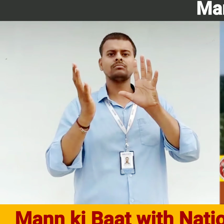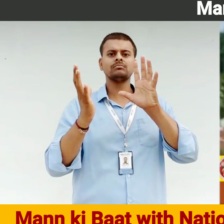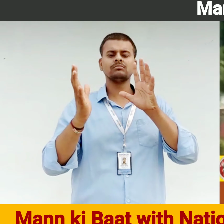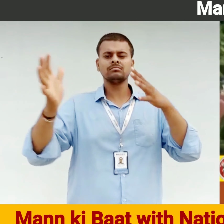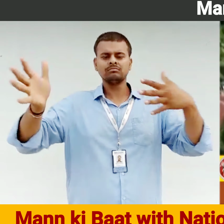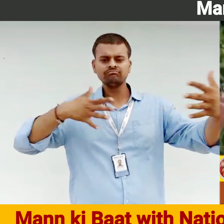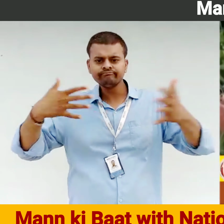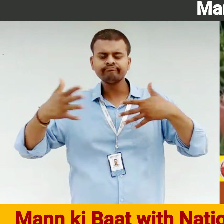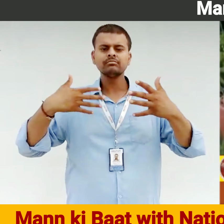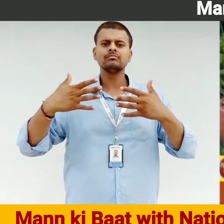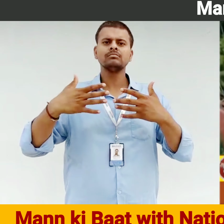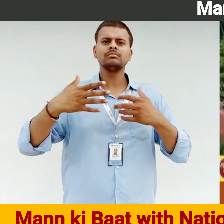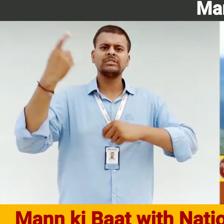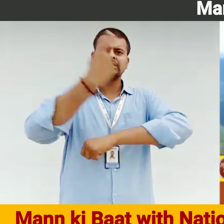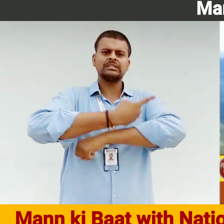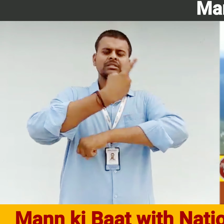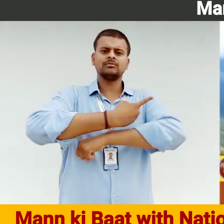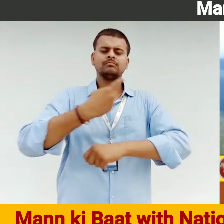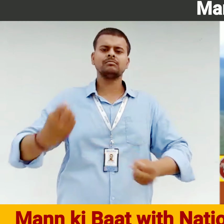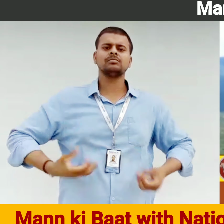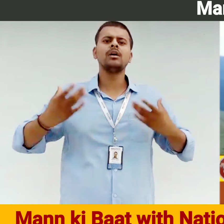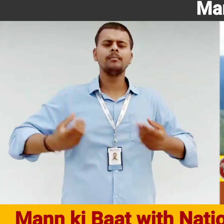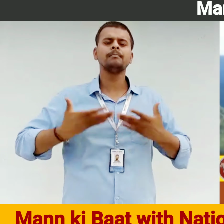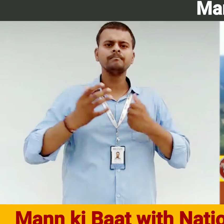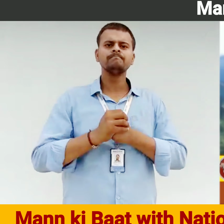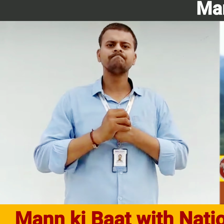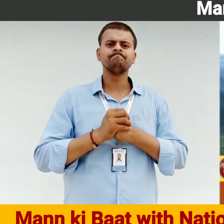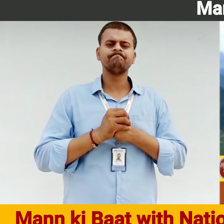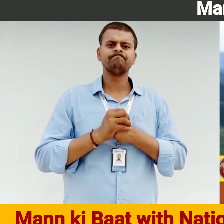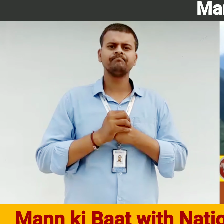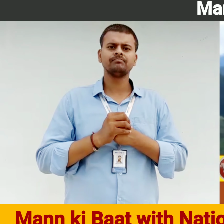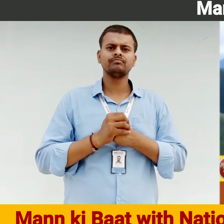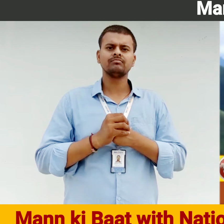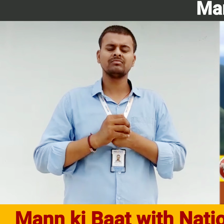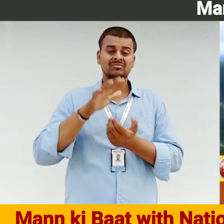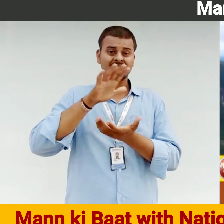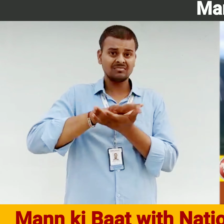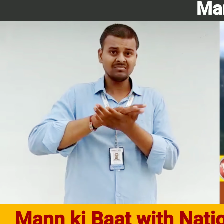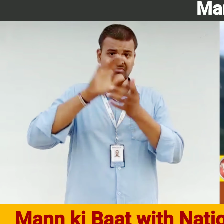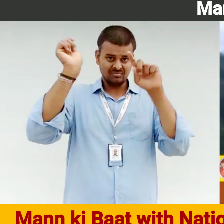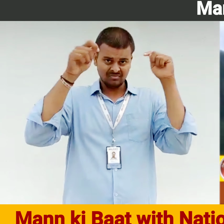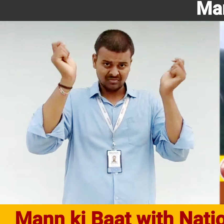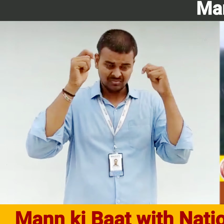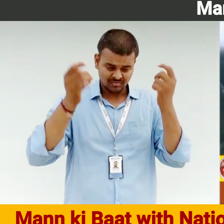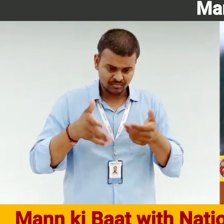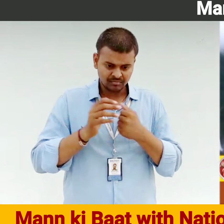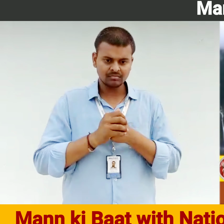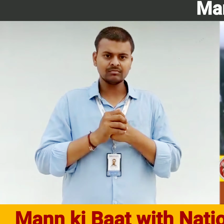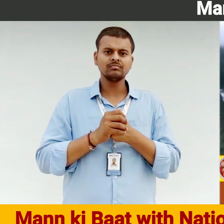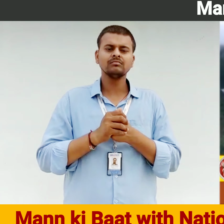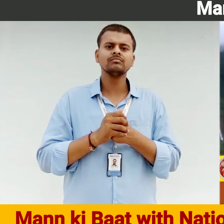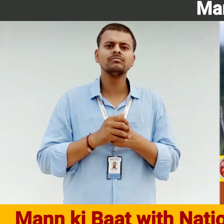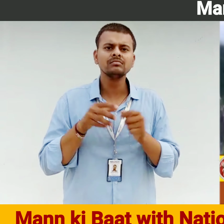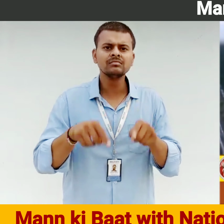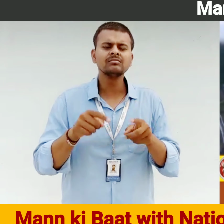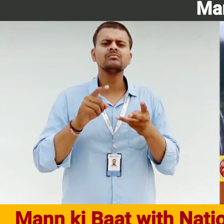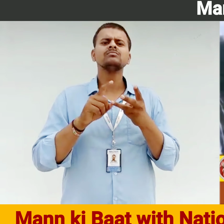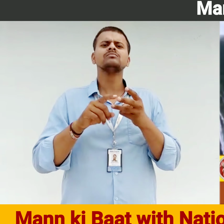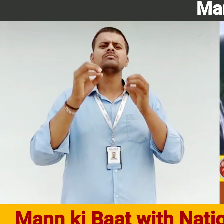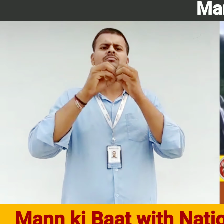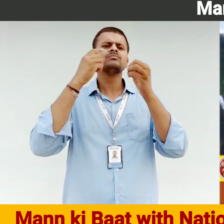है बायोडायवर्सिटी, यानी जैव विविधता। वर्तमान परिस्थितियों में यह